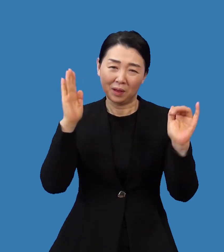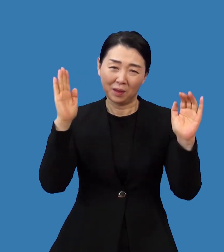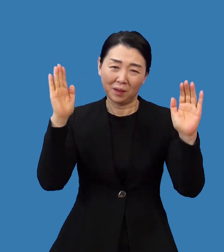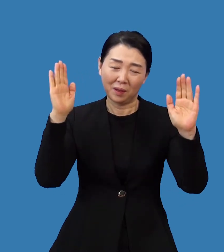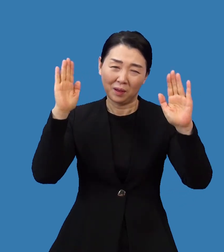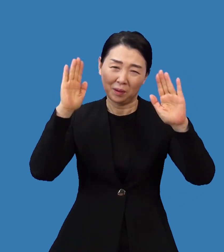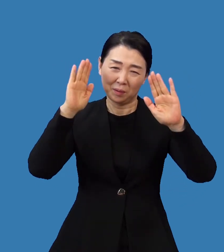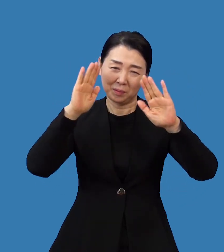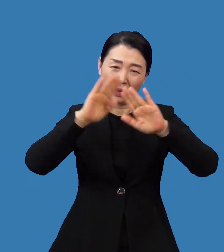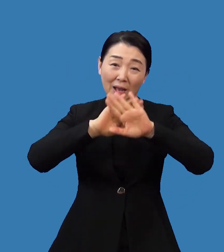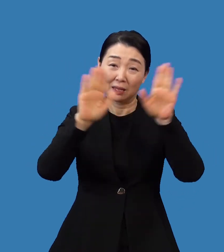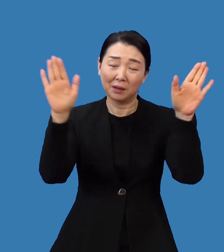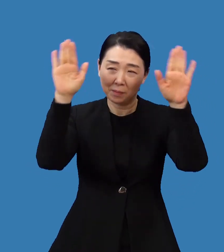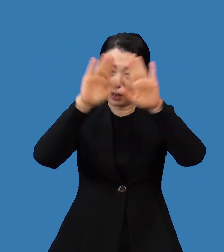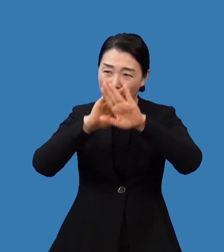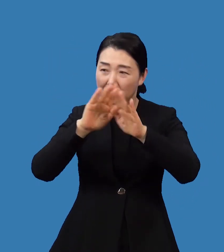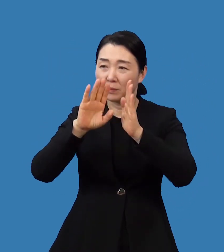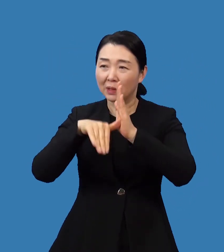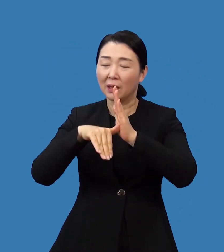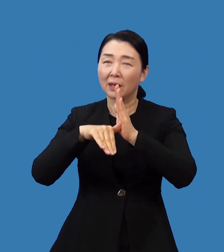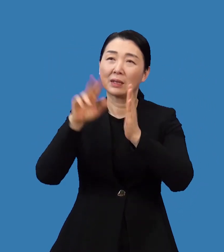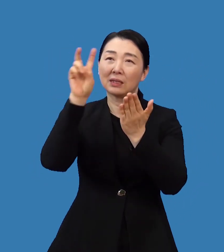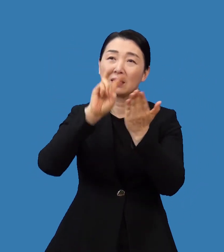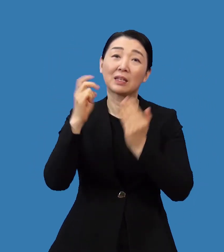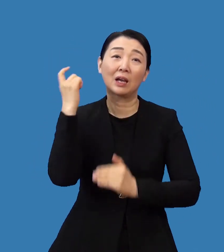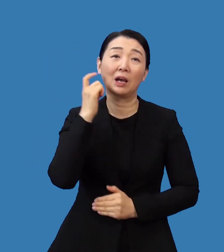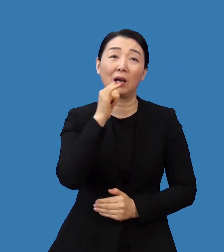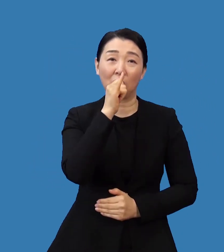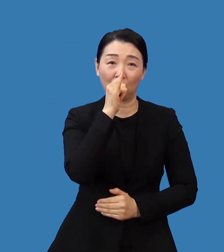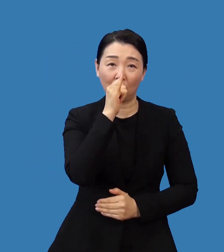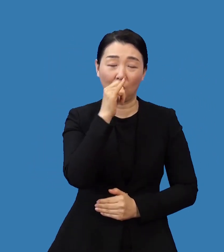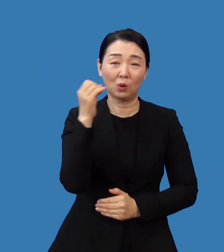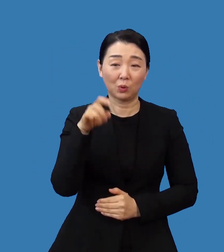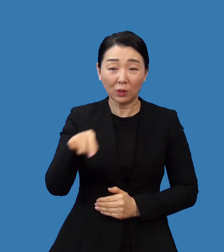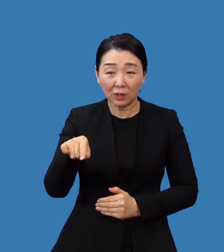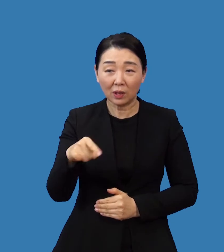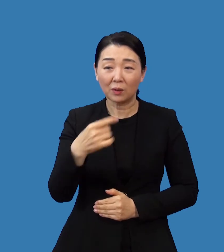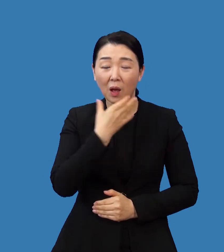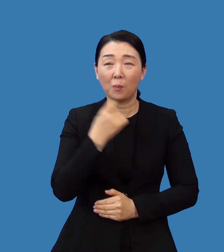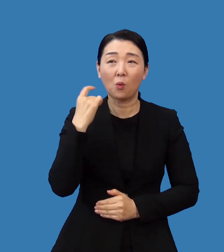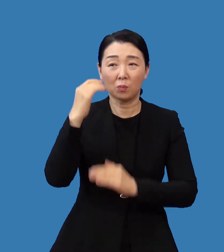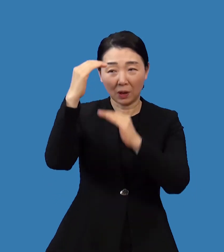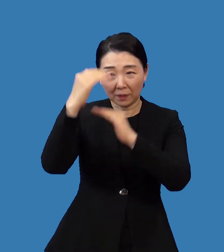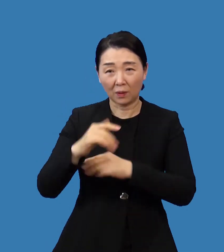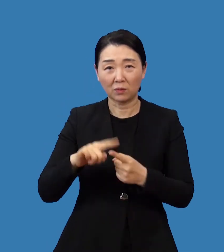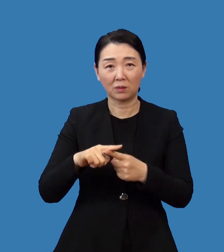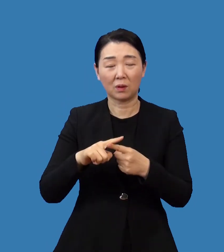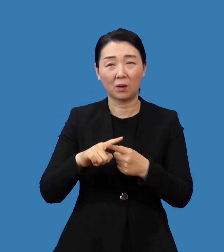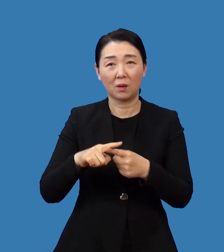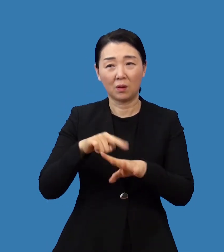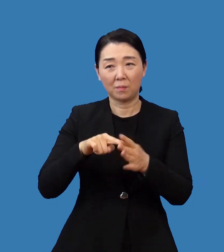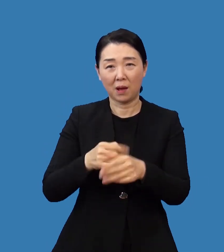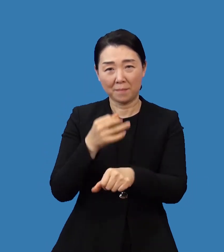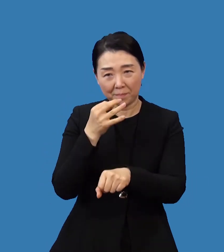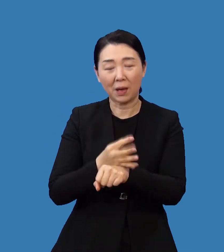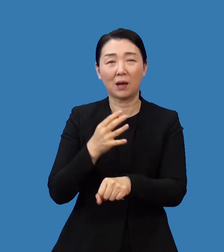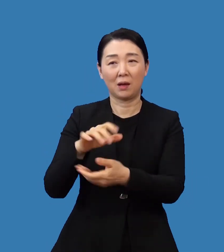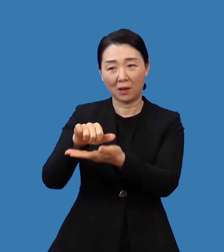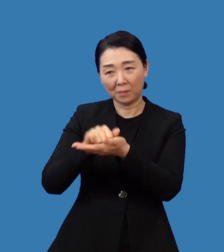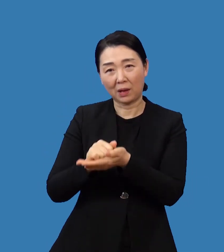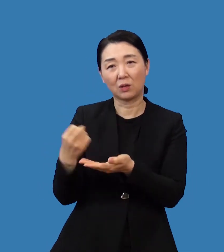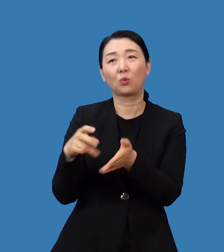메시지, 이 복음의 메시지를 그들은 단순한 마음으로 받아들이고 단순한